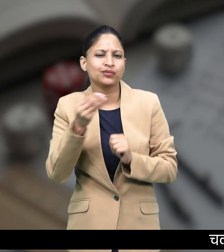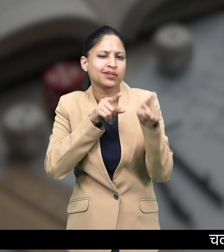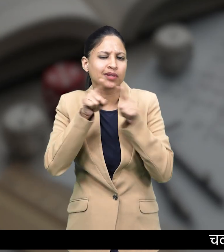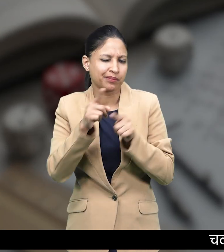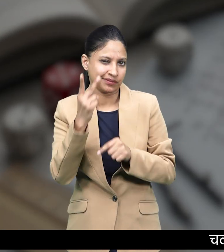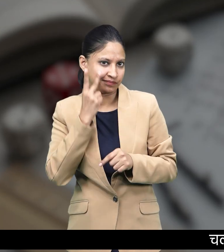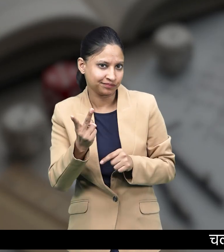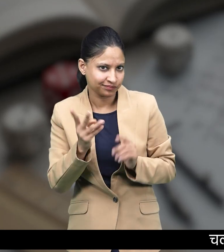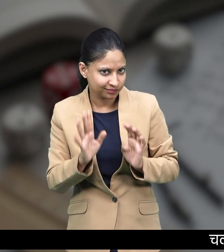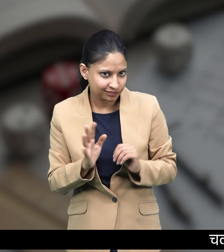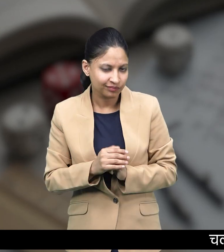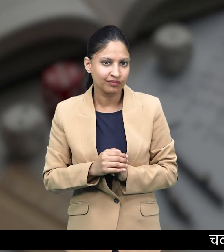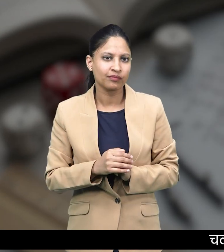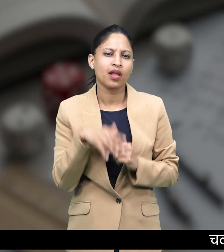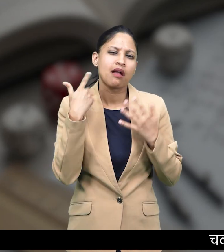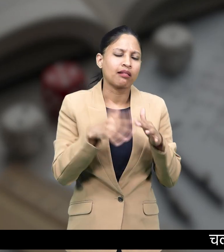चला काही उदाहरणे पाहू.